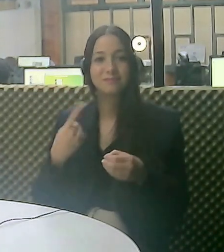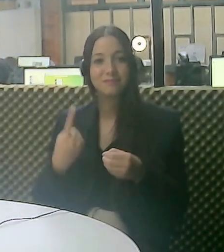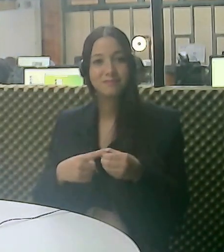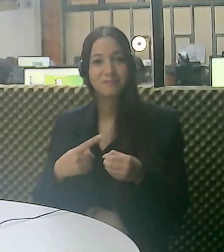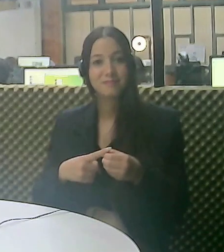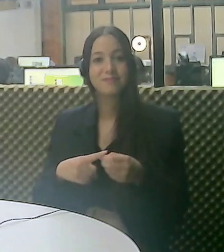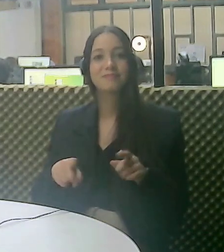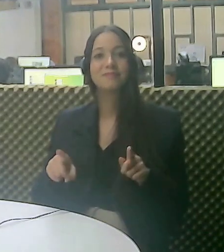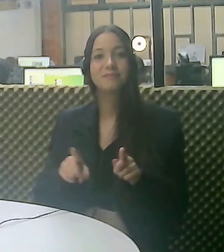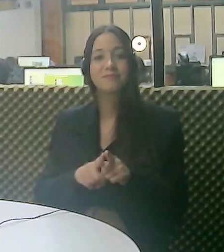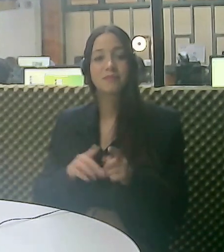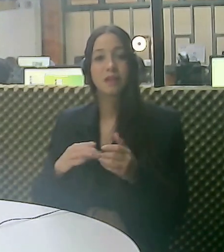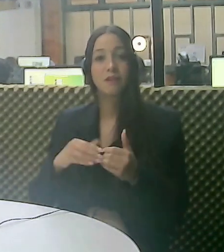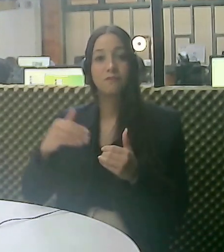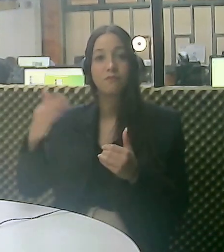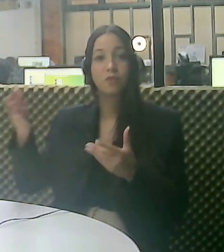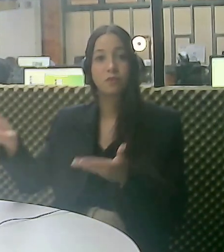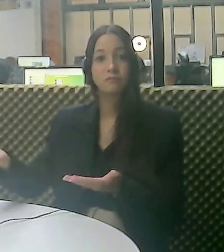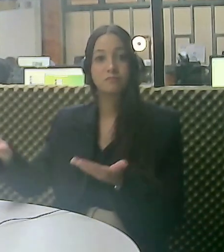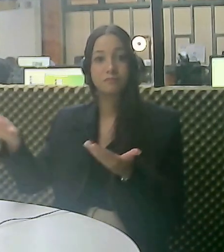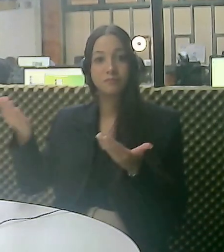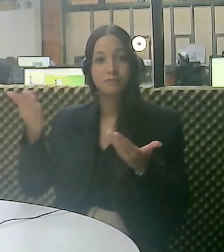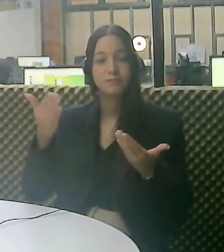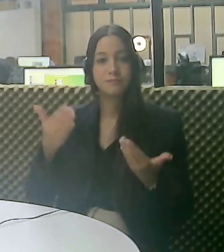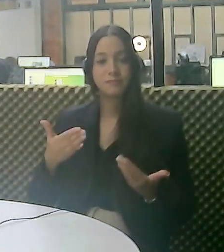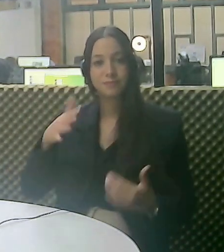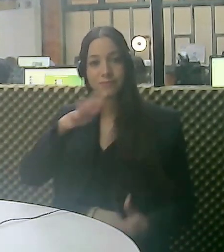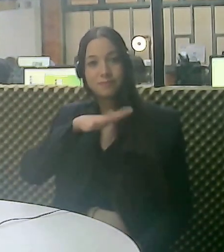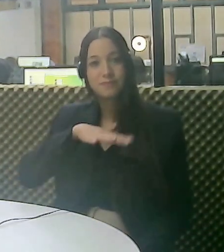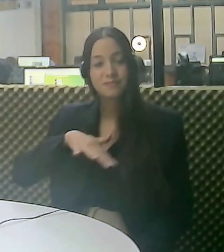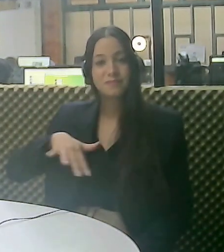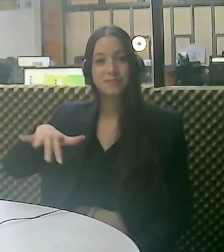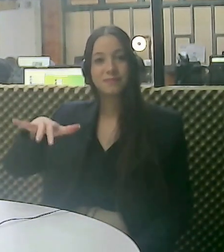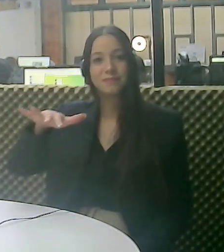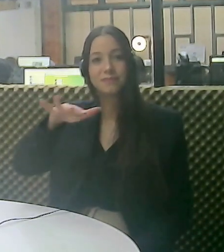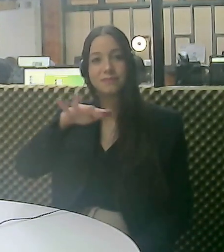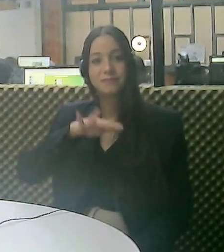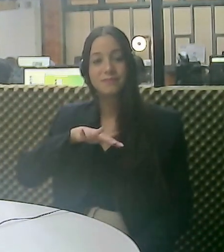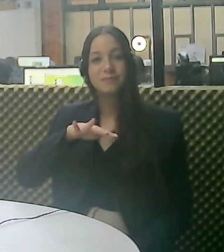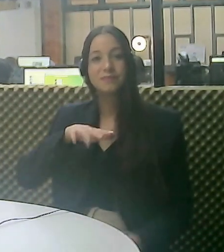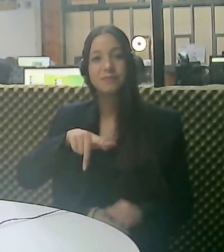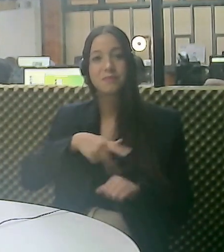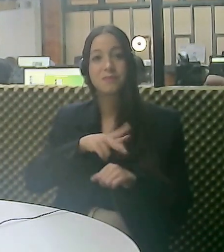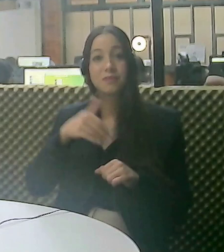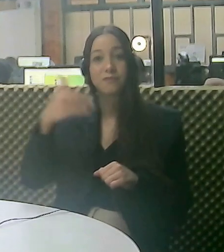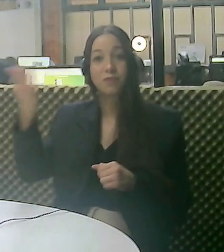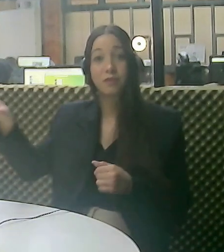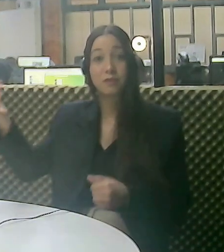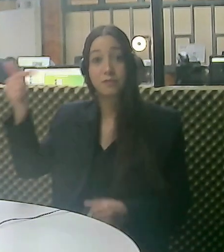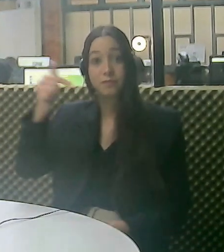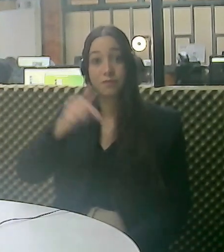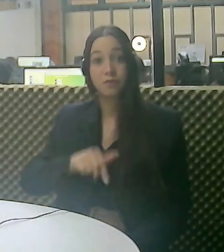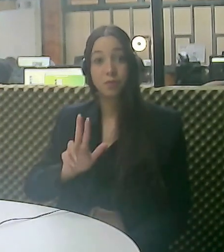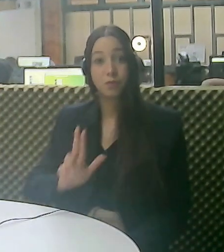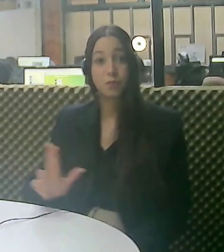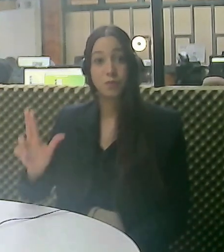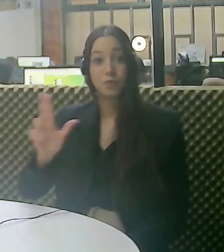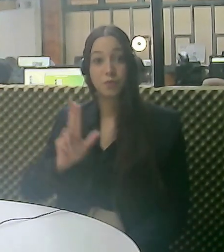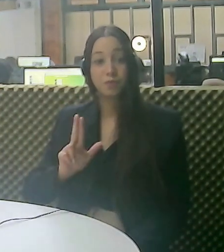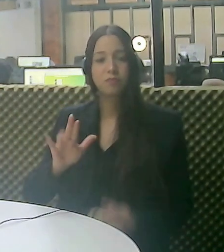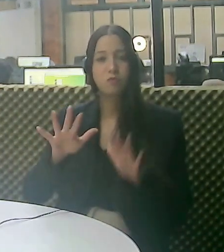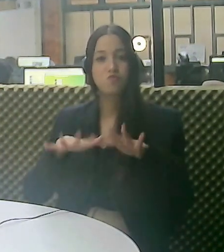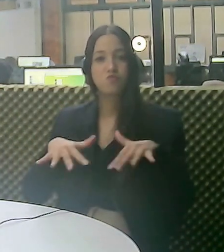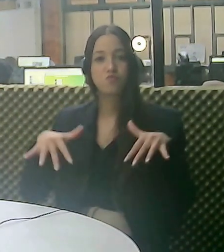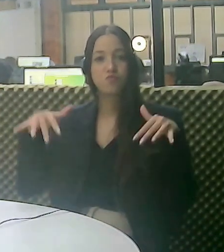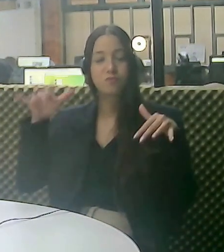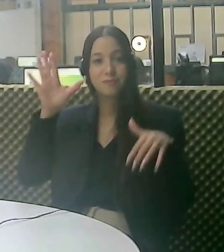cidade quanto de toda a região e até espetáculos internacionais, formando